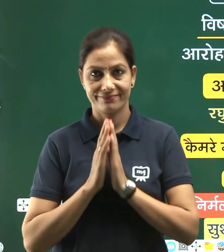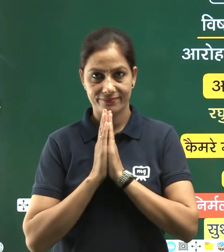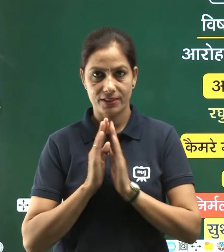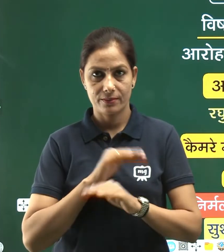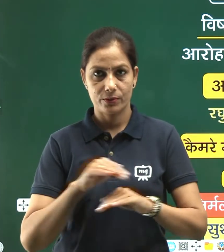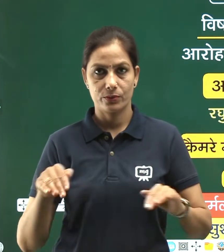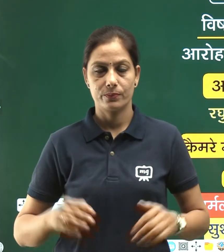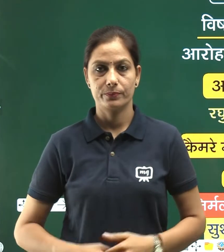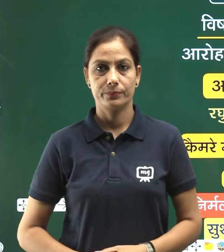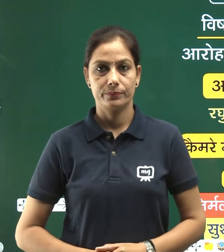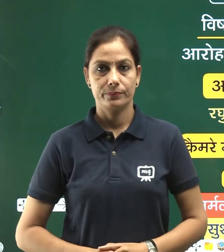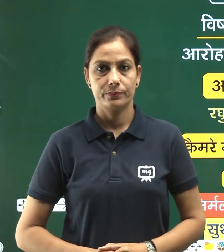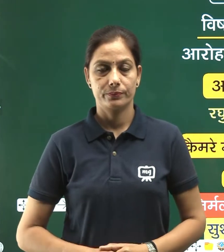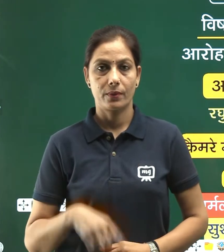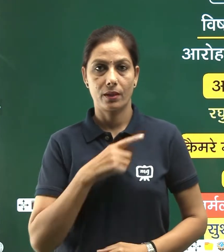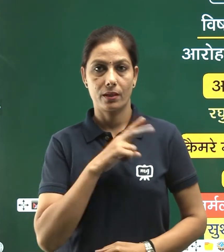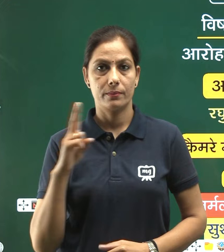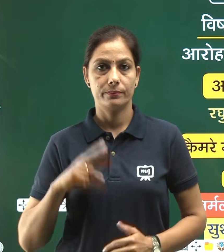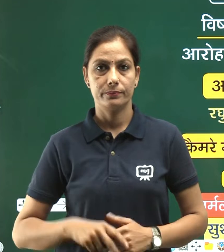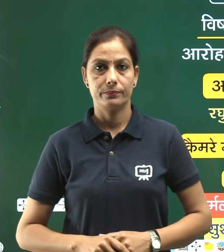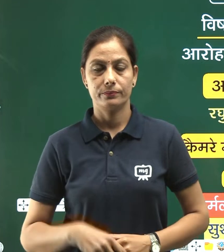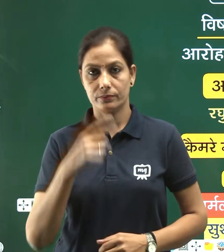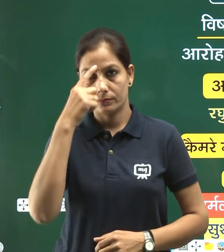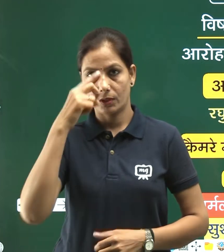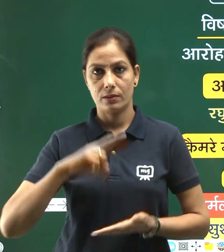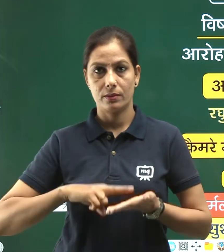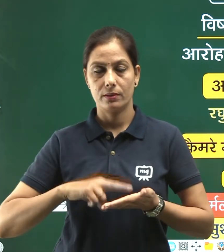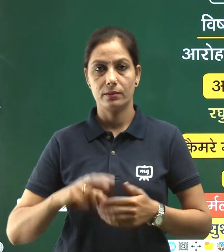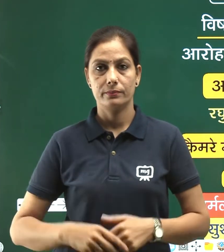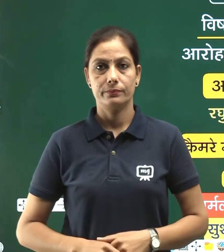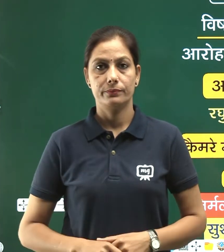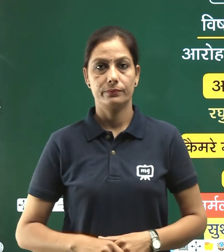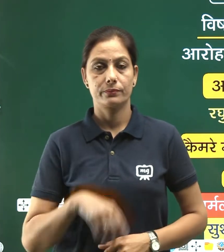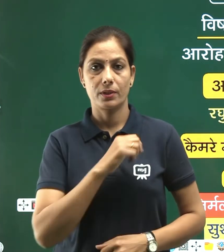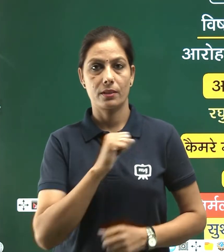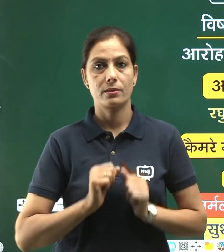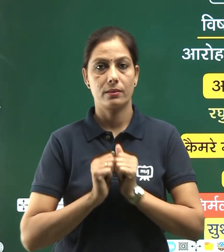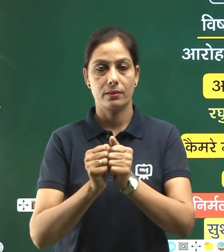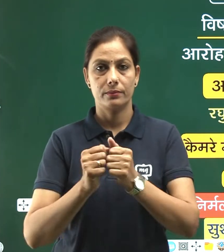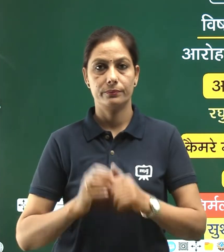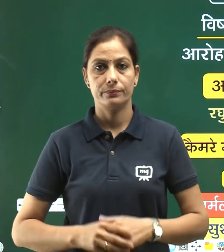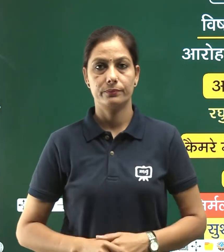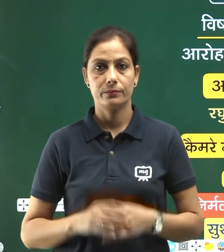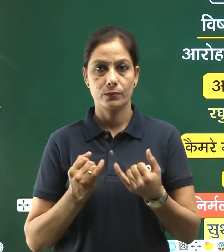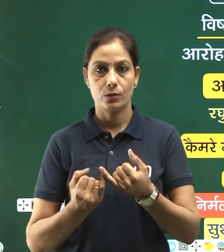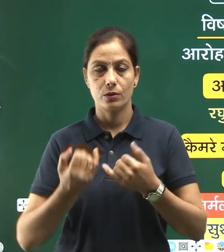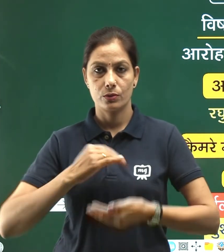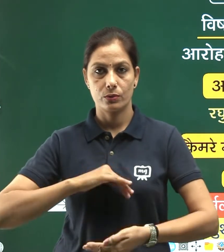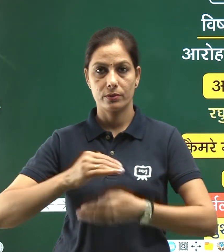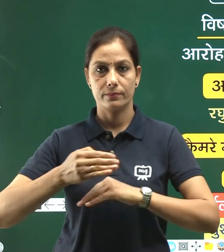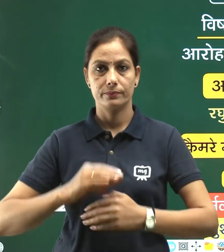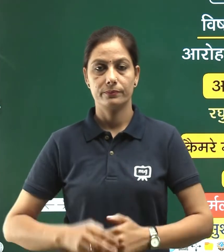नमस्कार बच्चों, मेरा नाम निर्मल कुमार गुप्ता और मेरे साथ हैं सुशीला